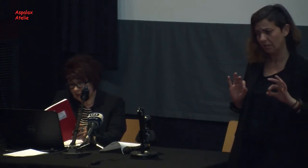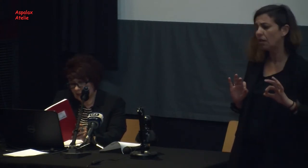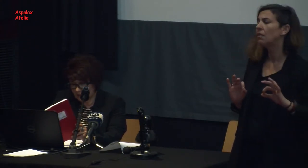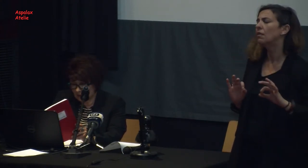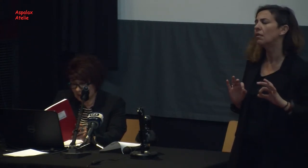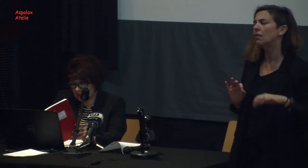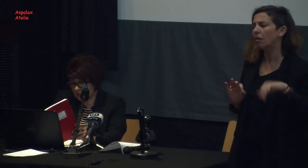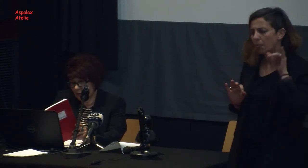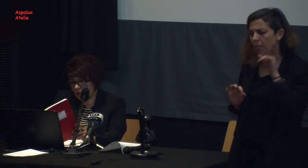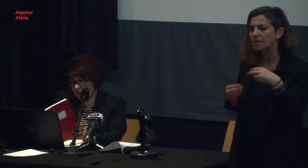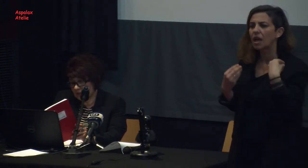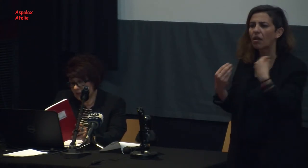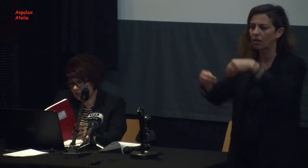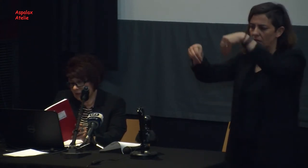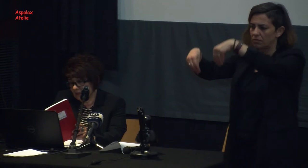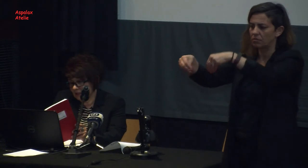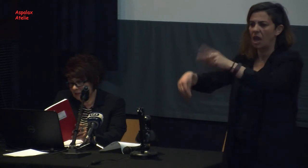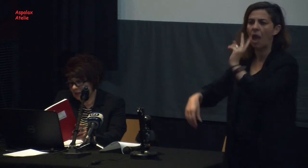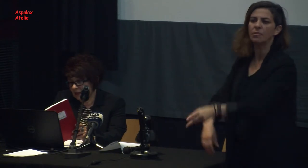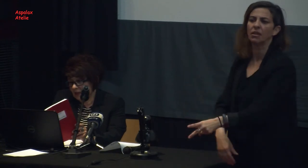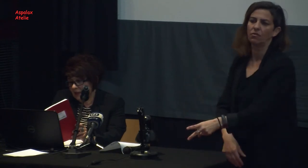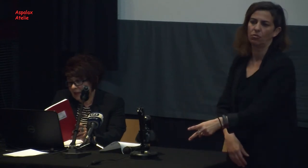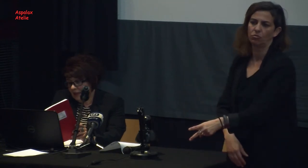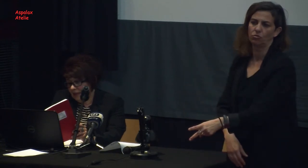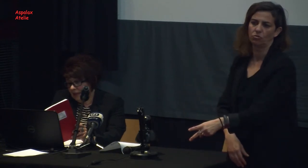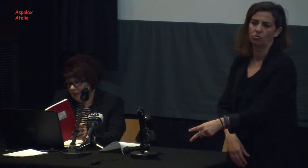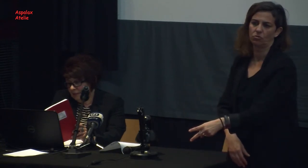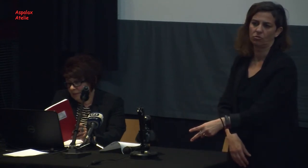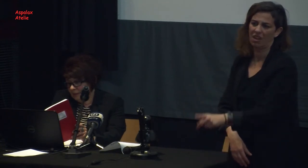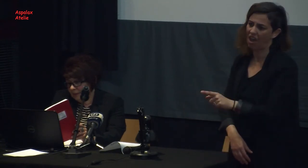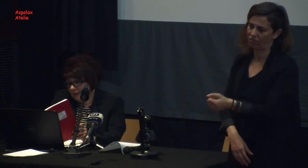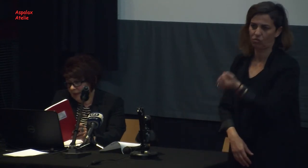και, και στις διπολικές διαταραχές.